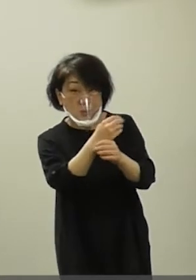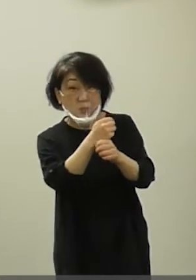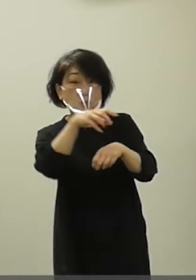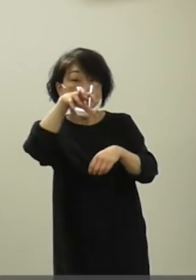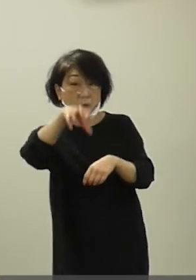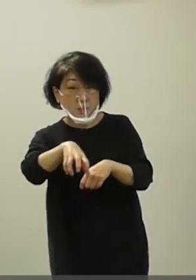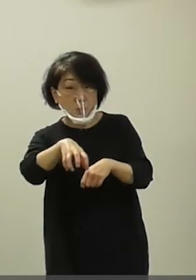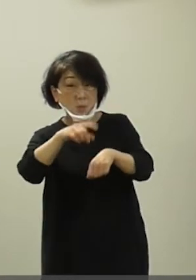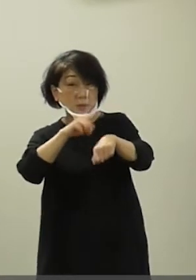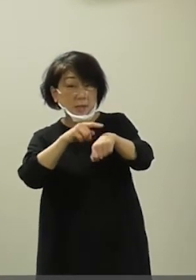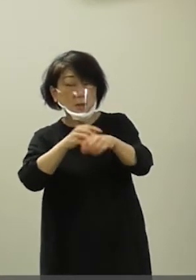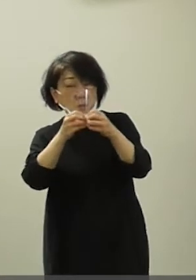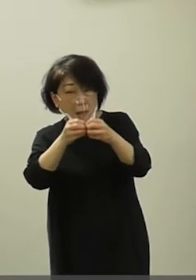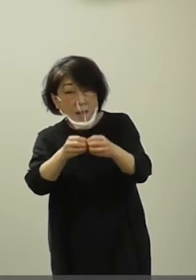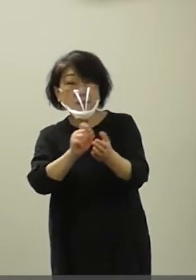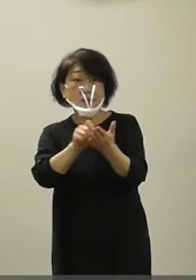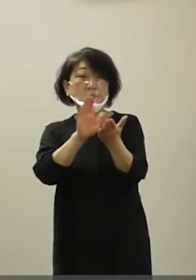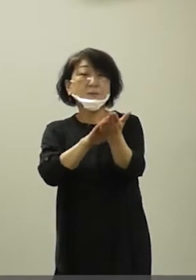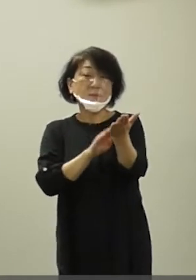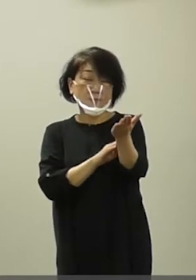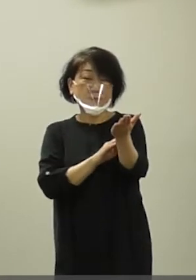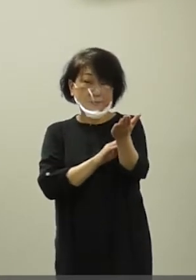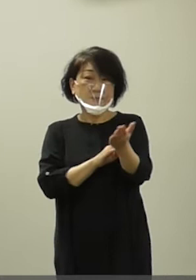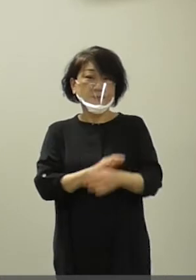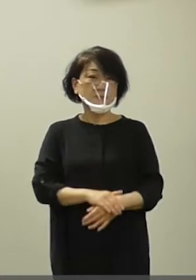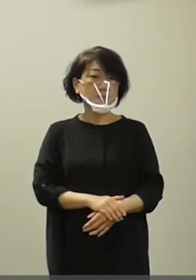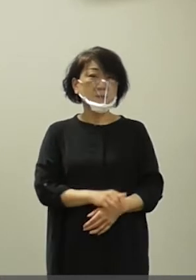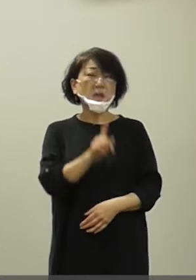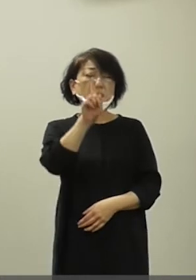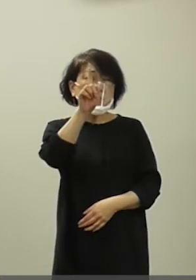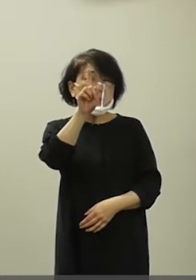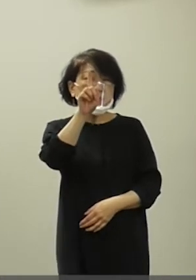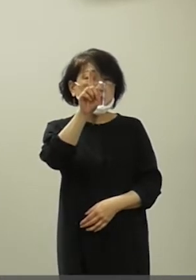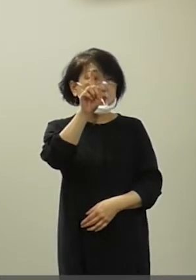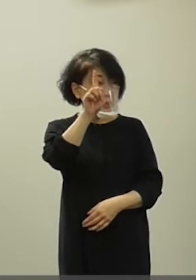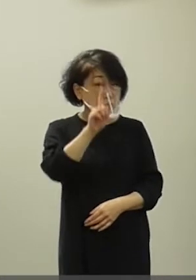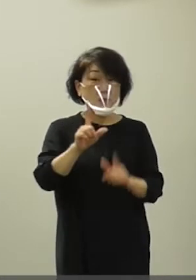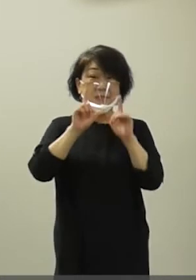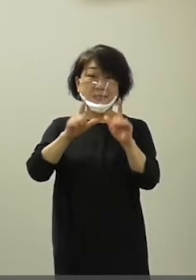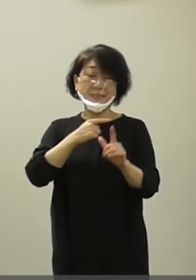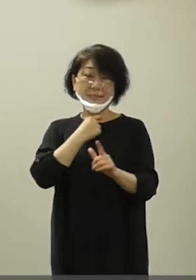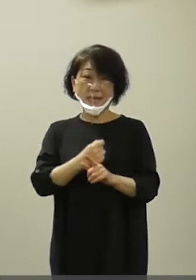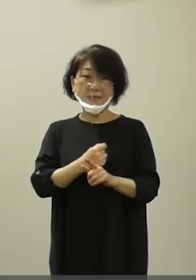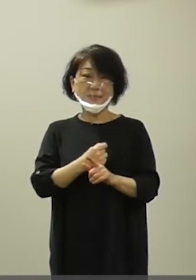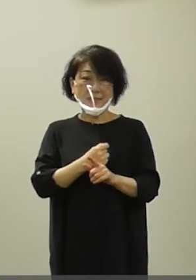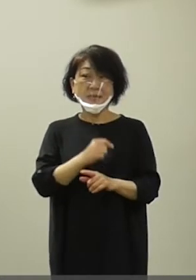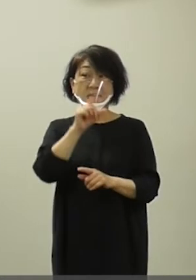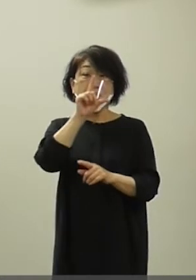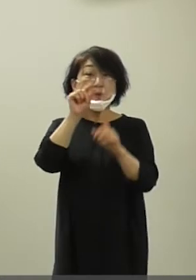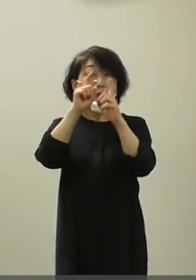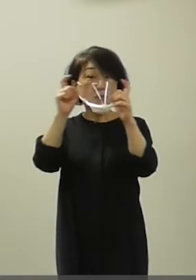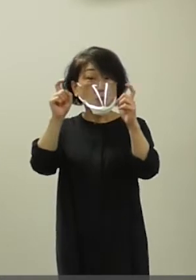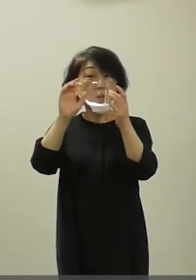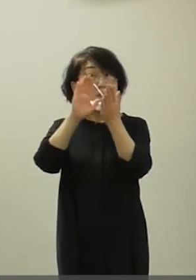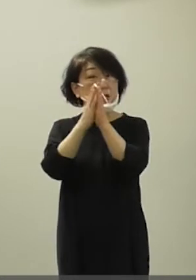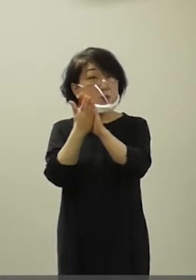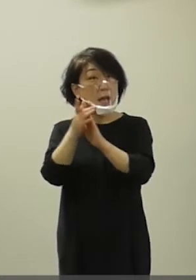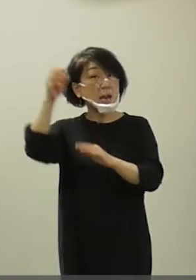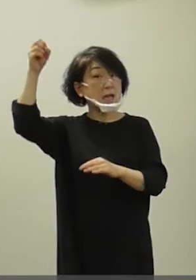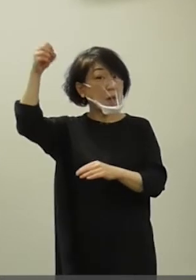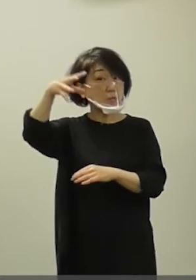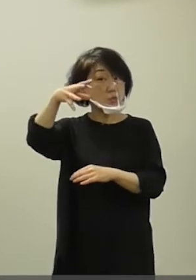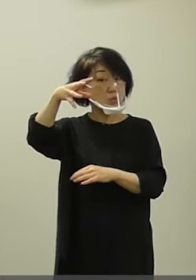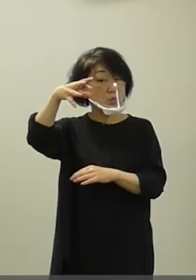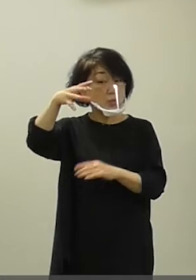新著証左か電大経を知らせしたいんですが砂状桜の大パーティー